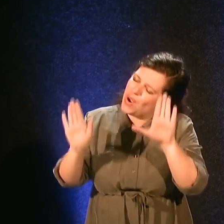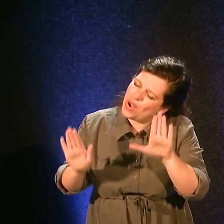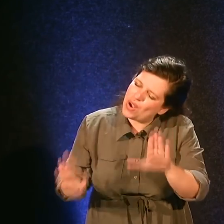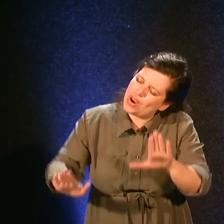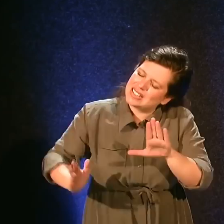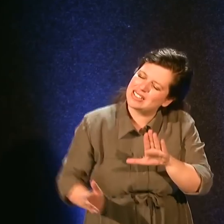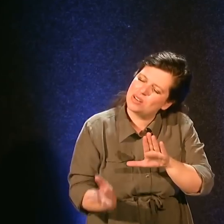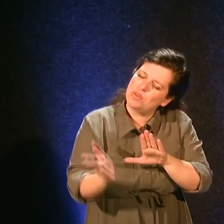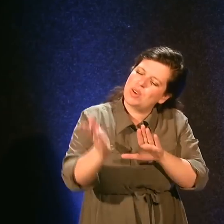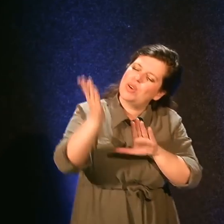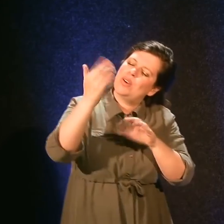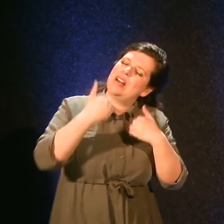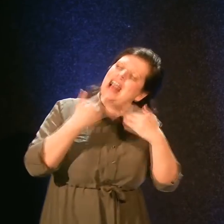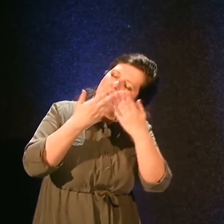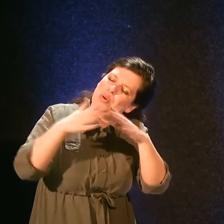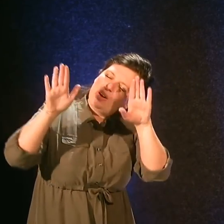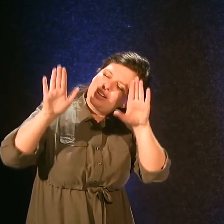I worship you.